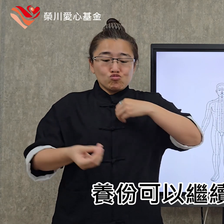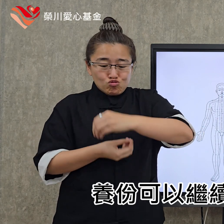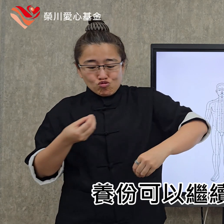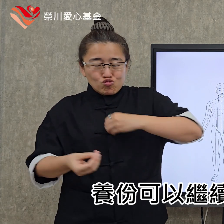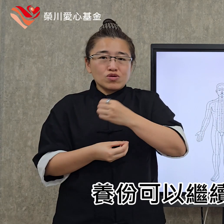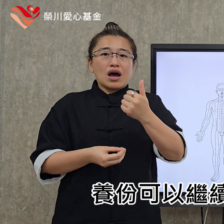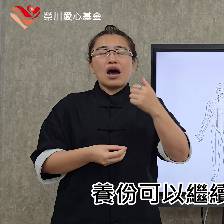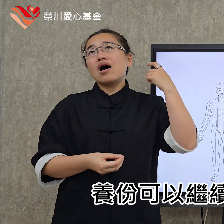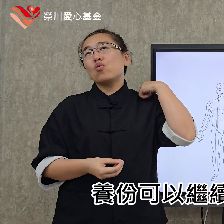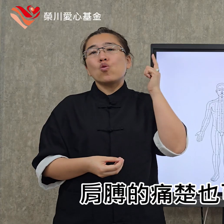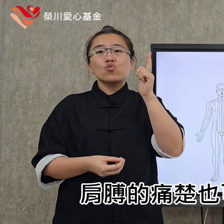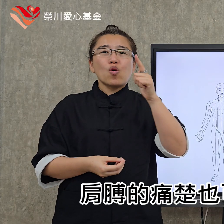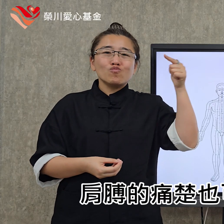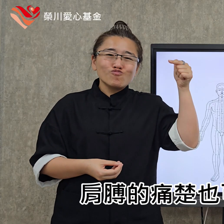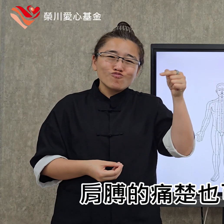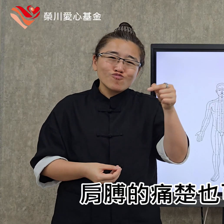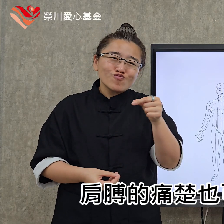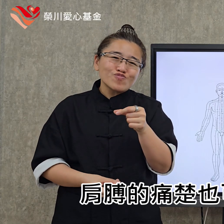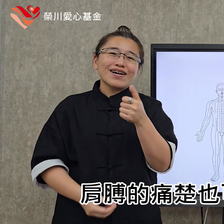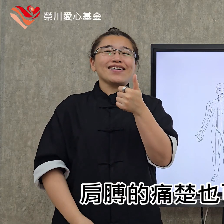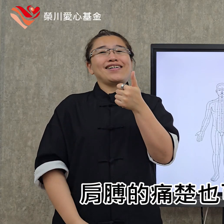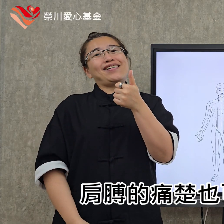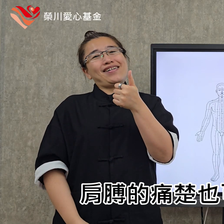啦，膊頭嘅痛楚亦都會減輕。